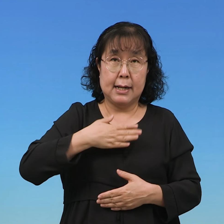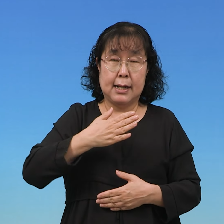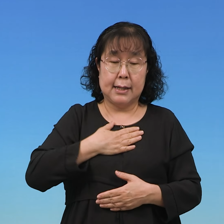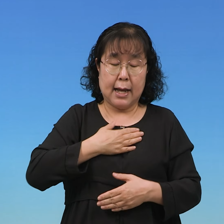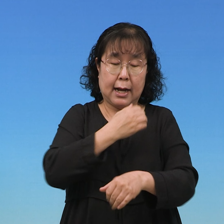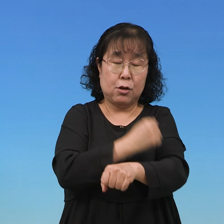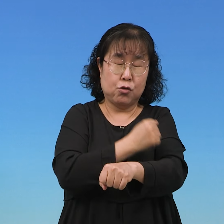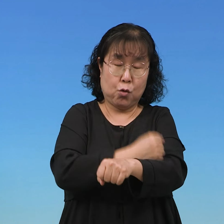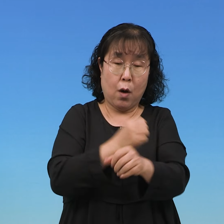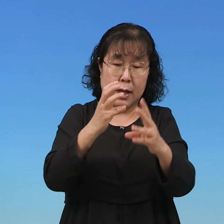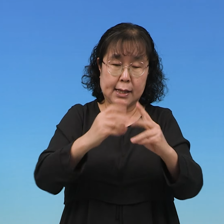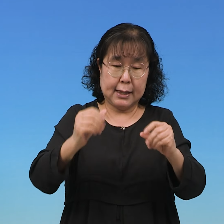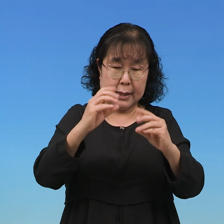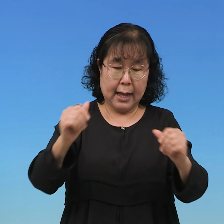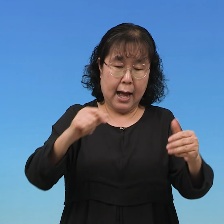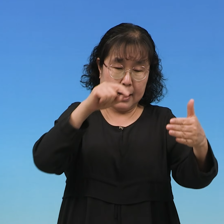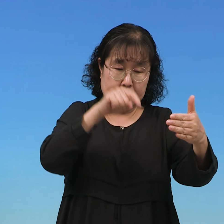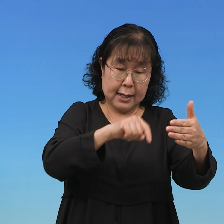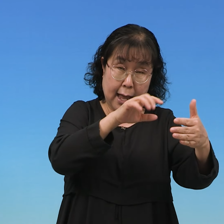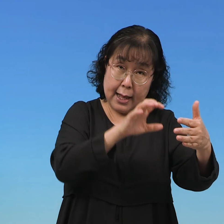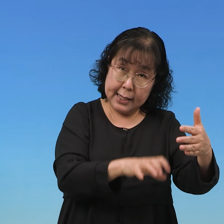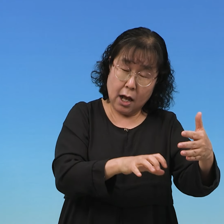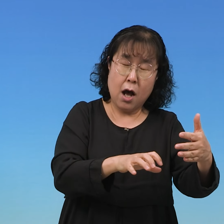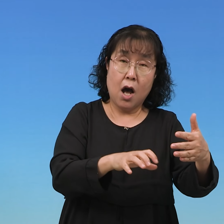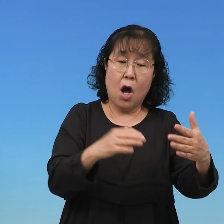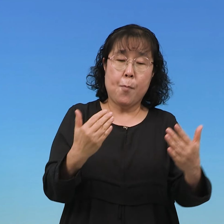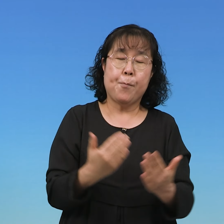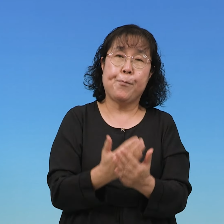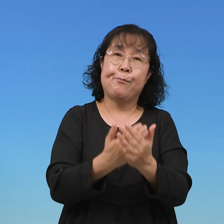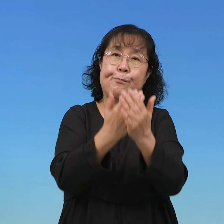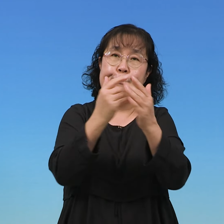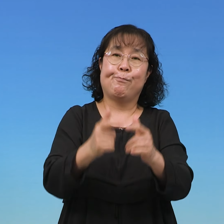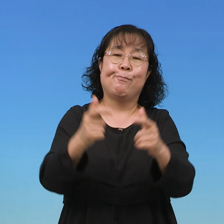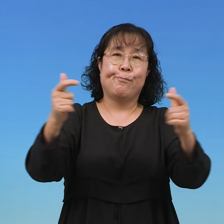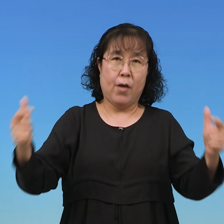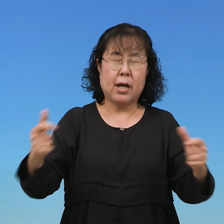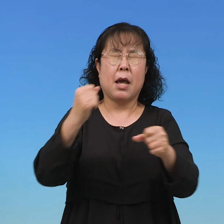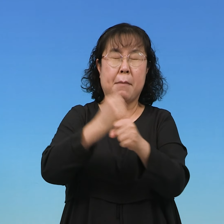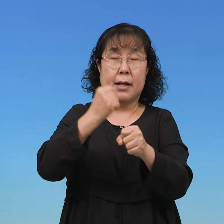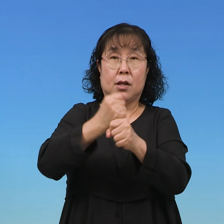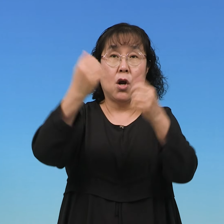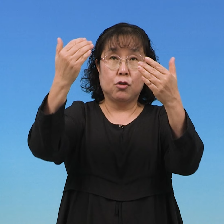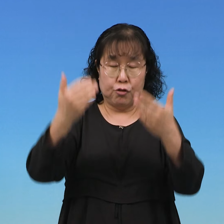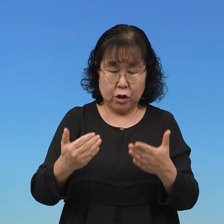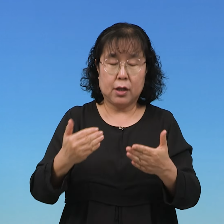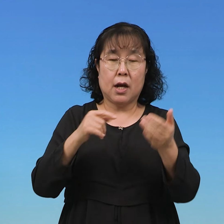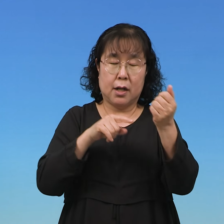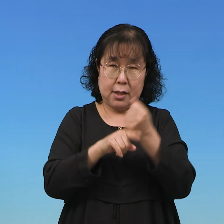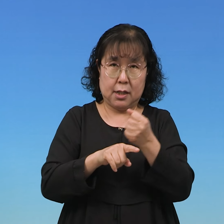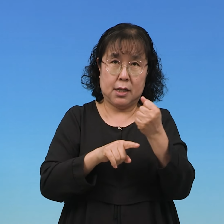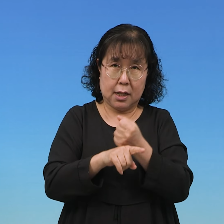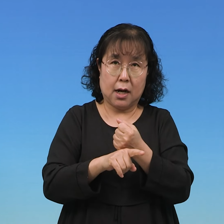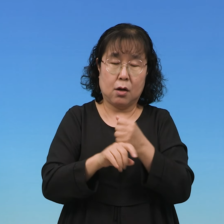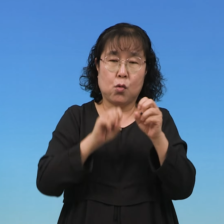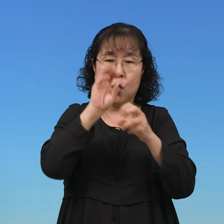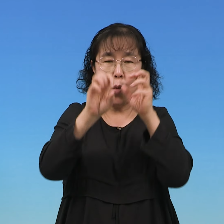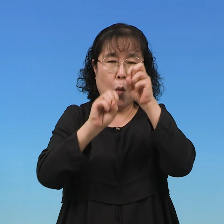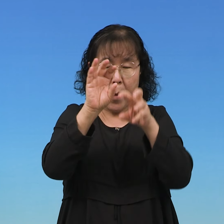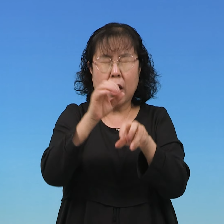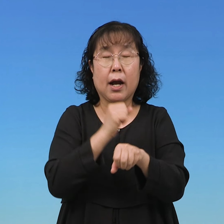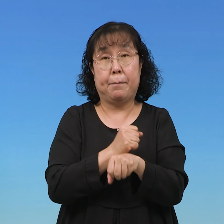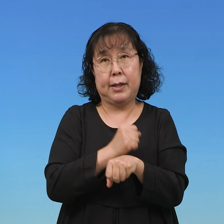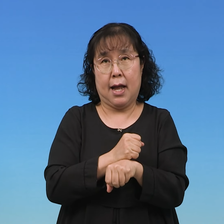나를 내가 수고한 땅에서 번성하게 하셨다 함이었더라. 여러분,